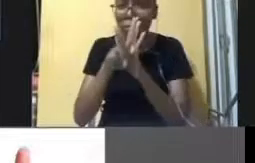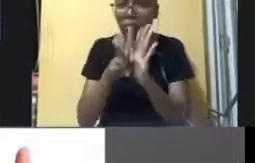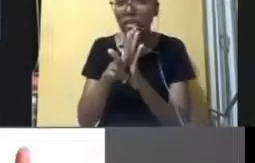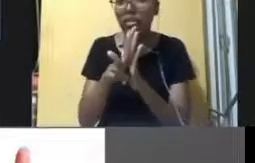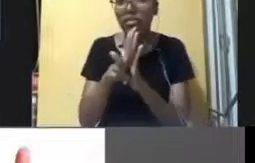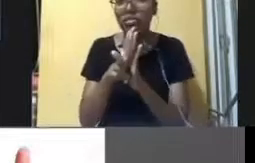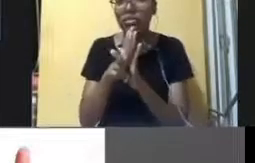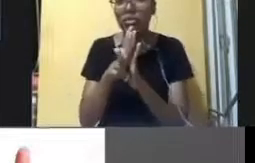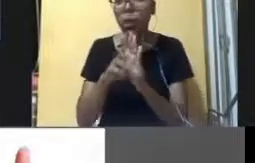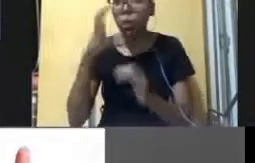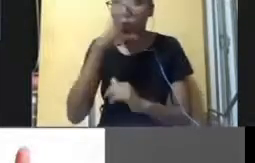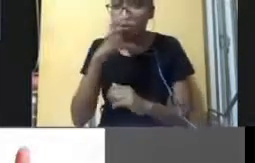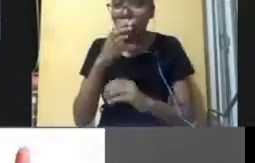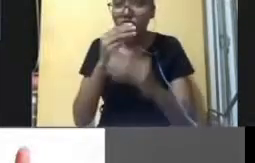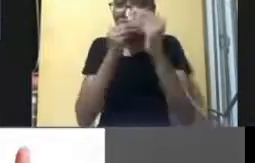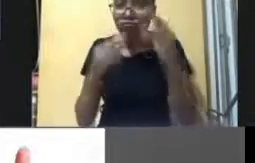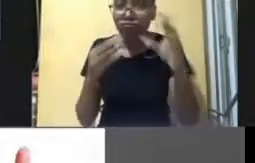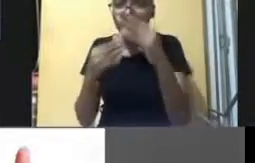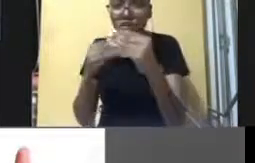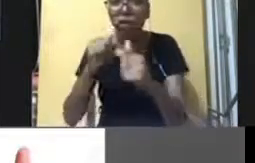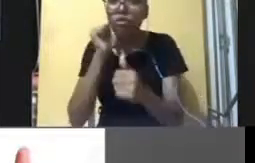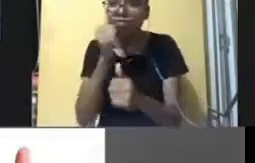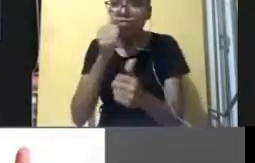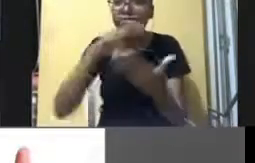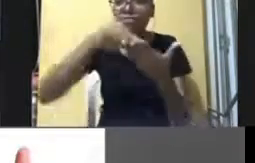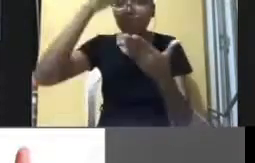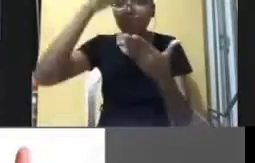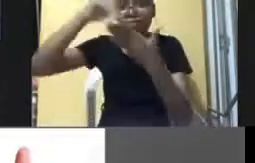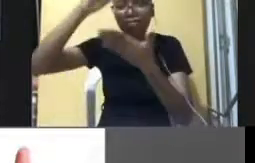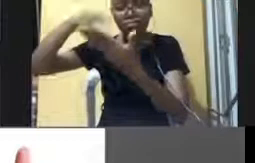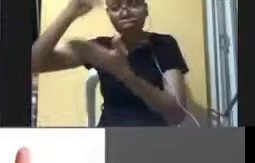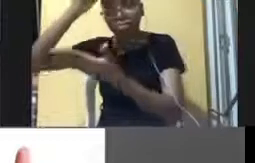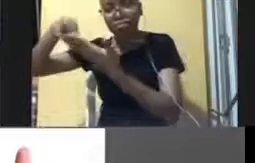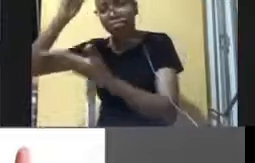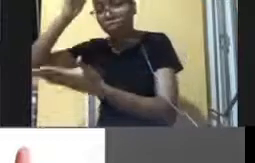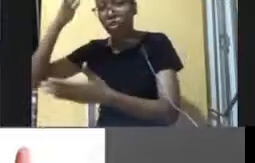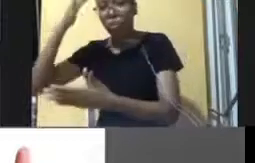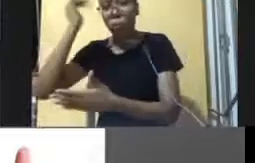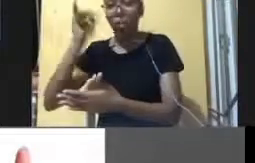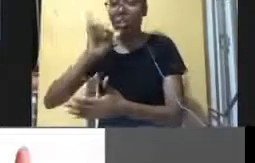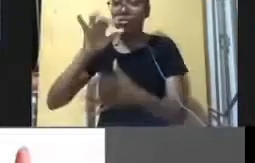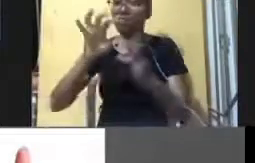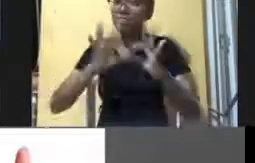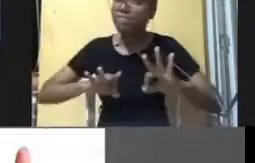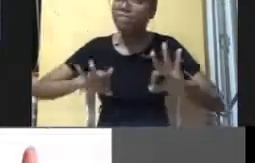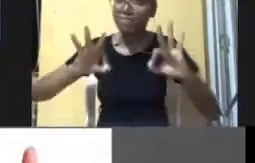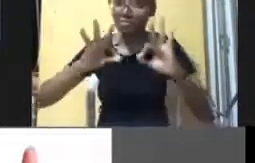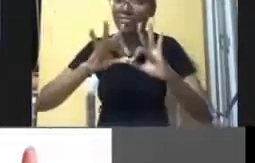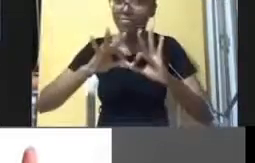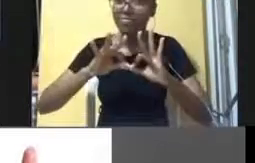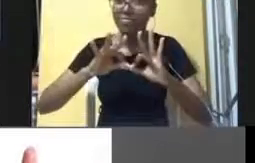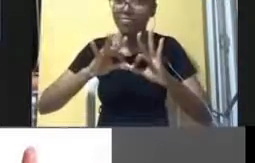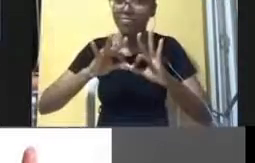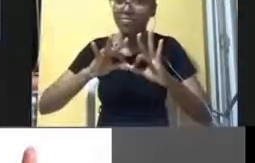y aprendiendo todos los días, porque es algo realmente importante, y las personas